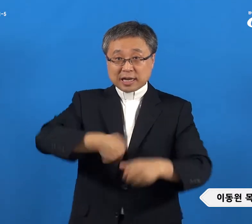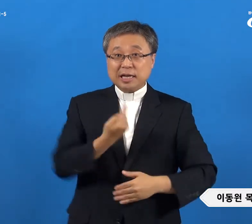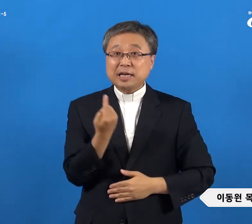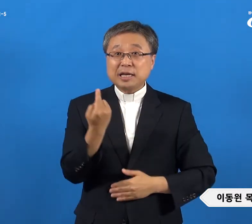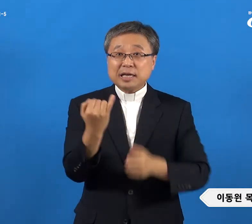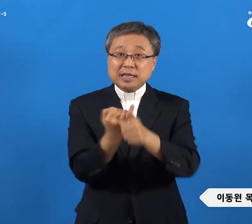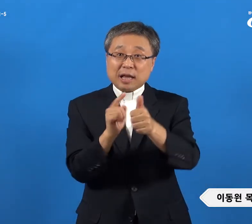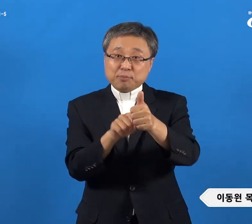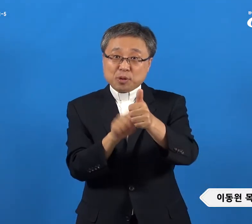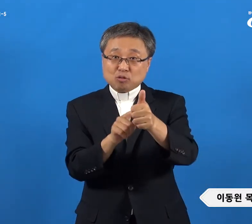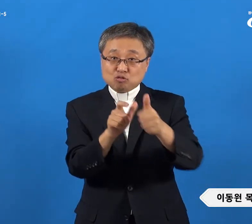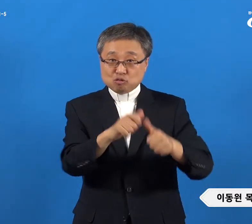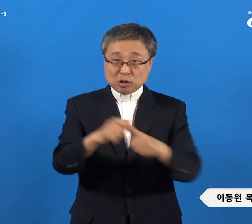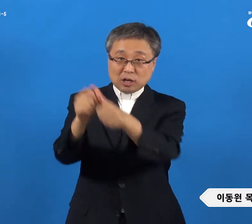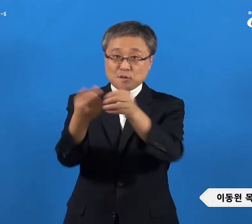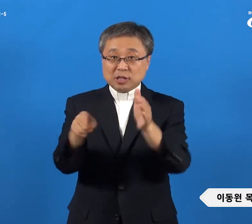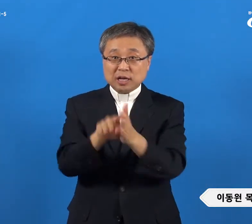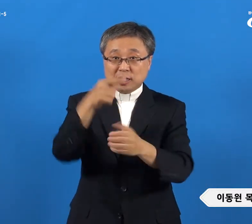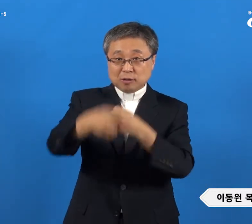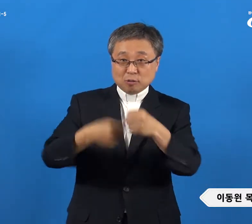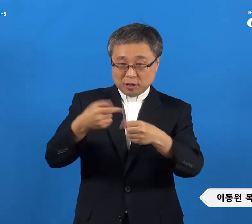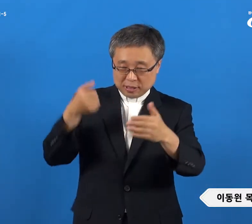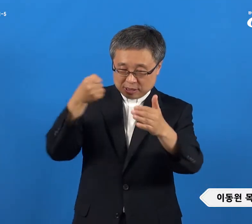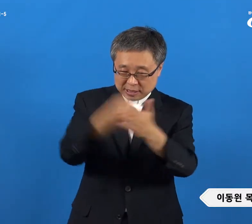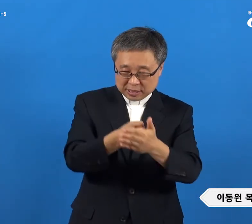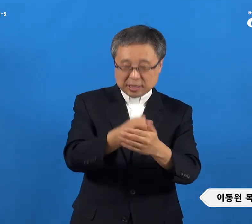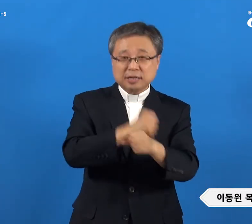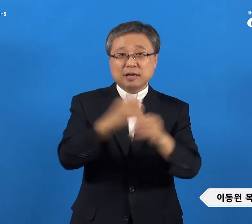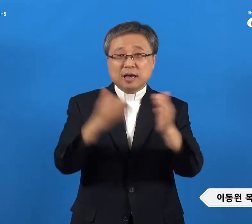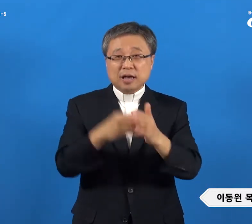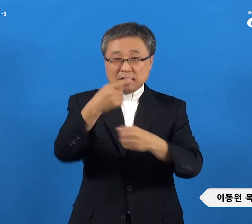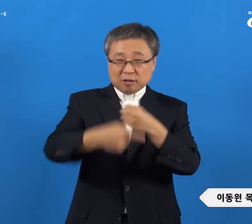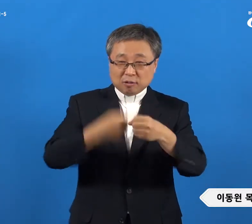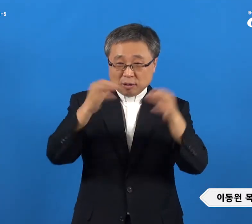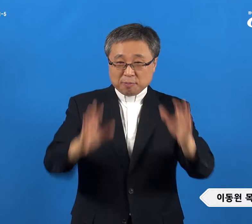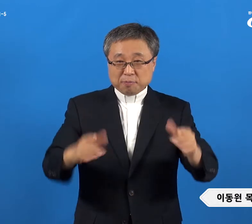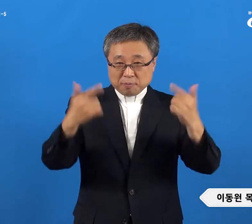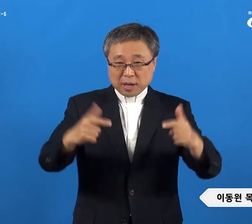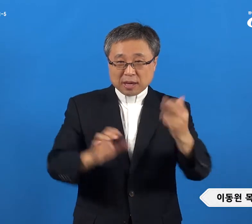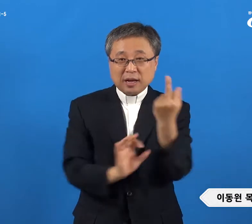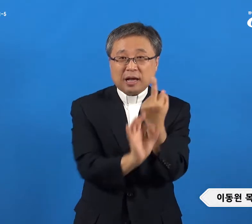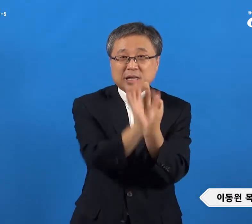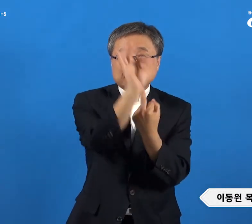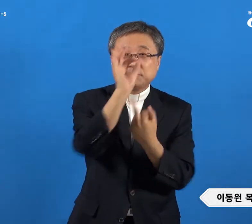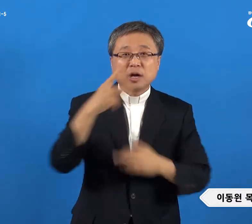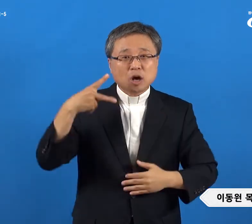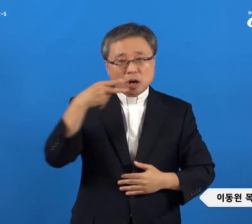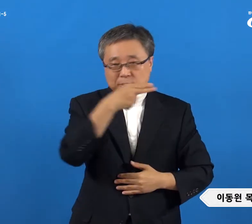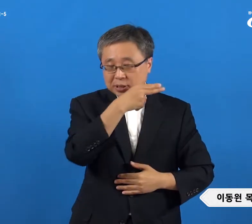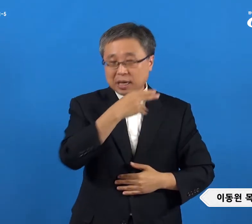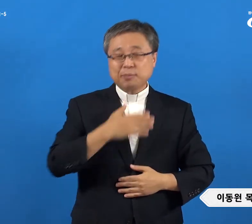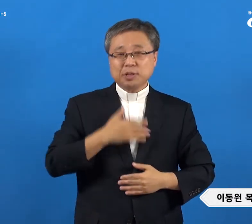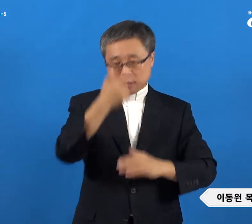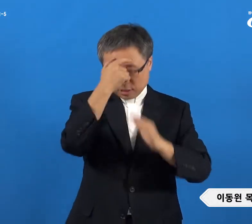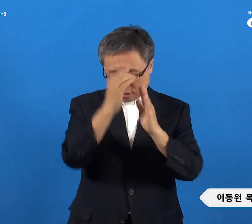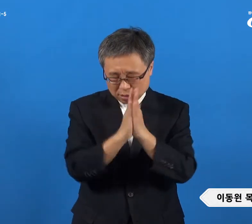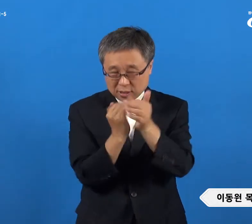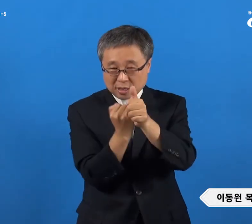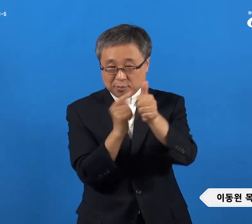위해서 1년을 작정했습니다. 그 1년 동안 매일 아침 금식하며 하루에 한 끼씩 금식하면서 남편을 위해서